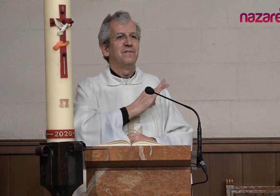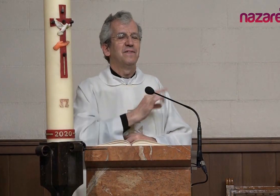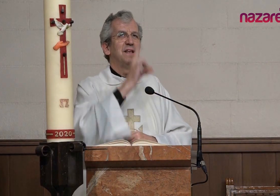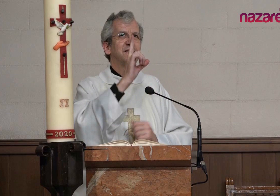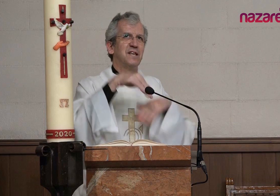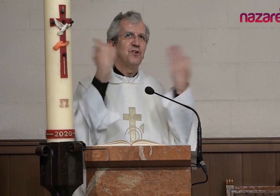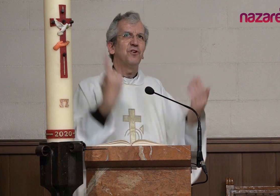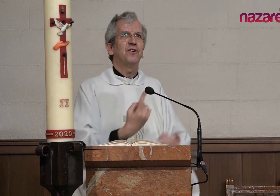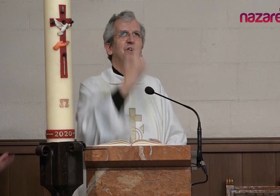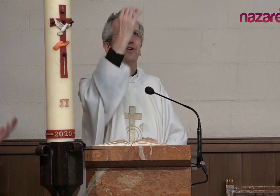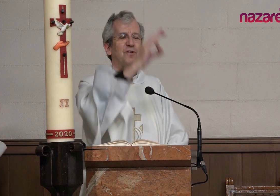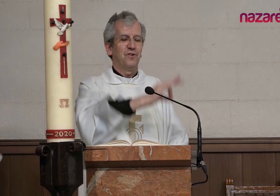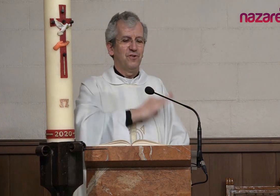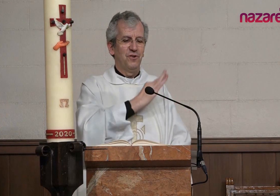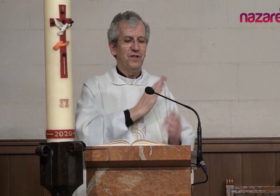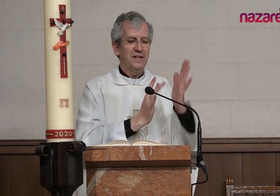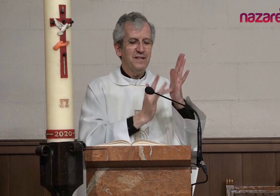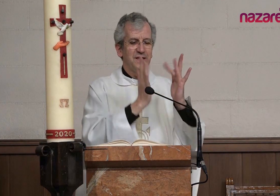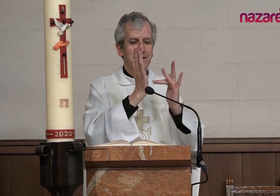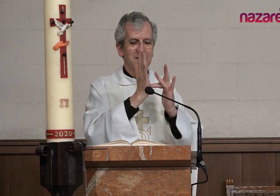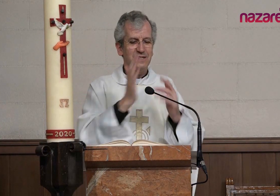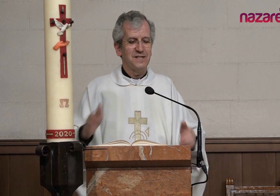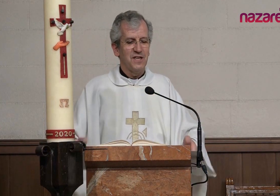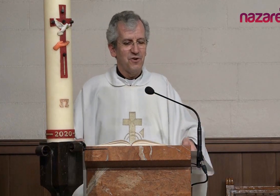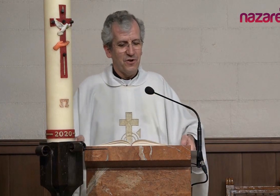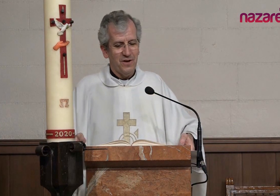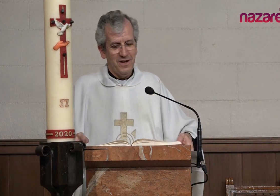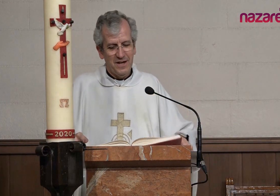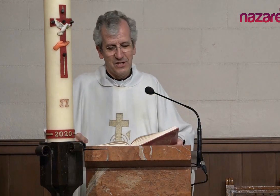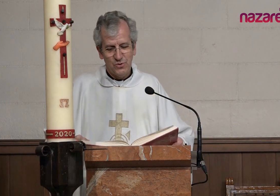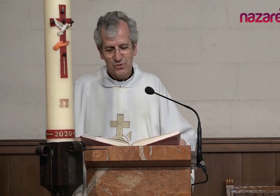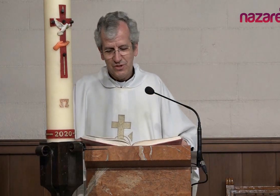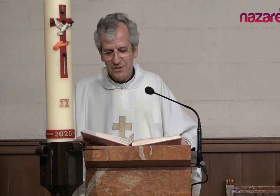Palabra del Señor, gloria a ti, Señor Jesús.